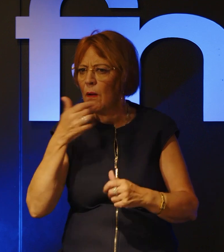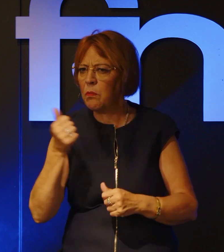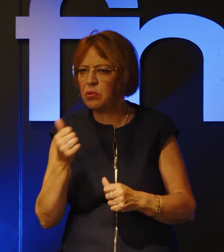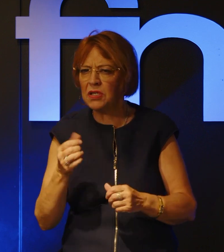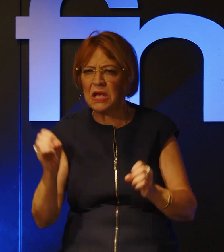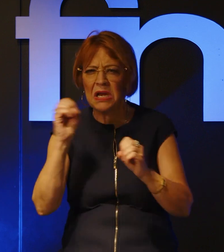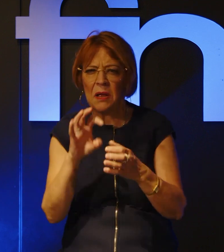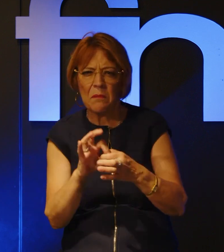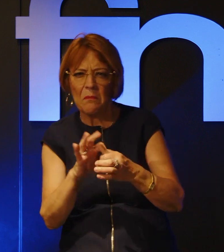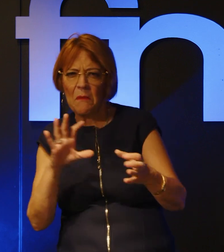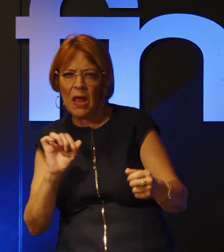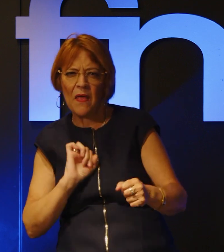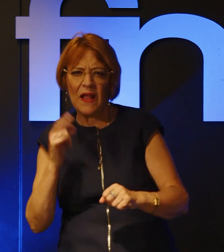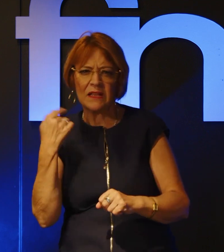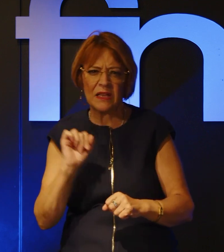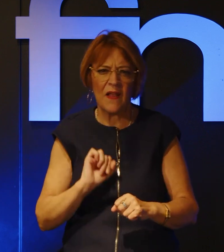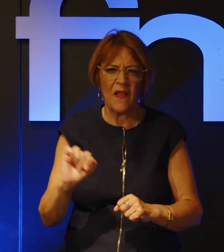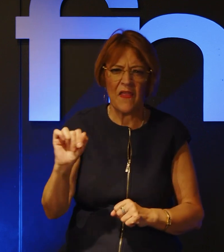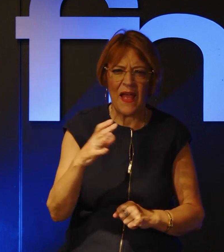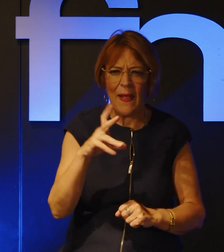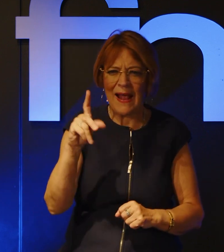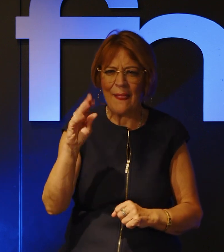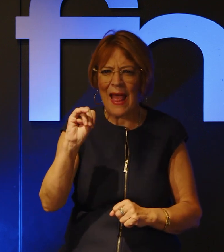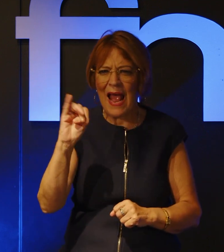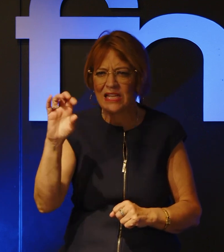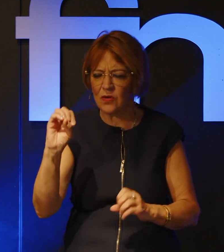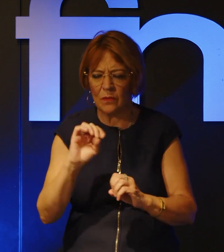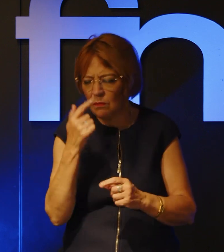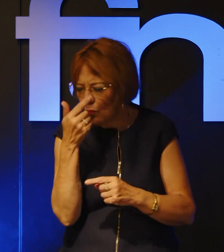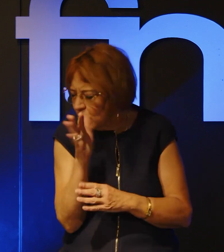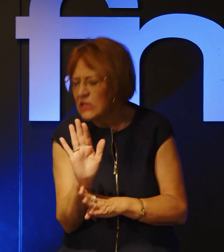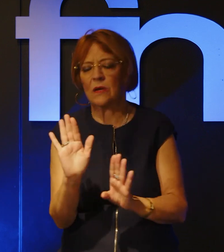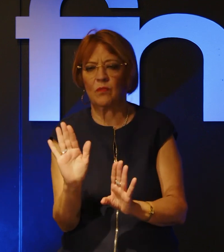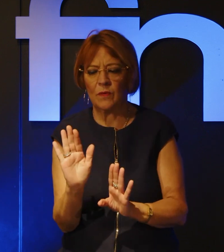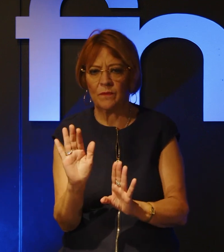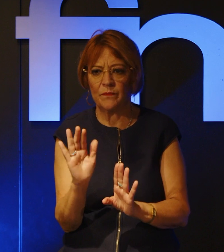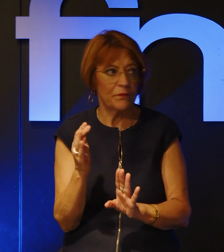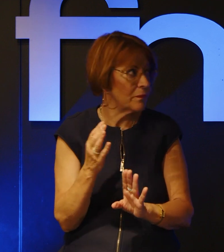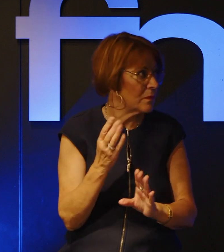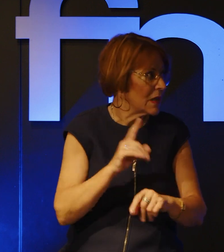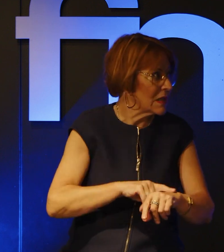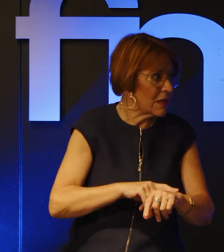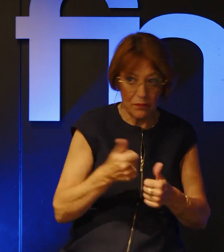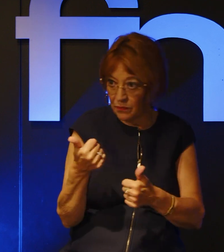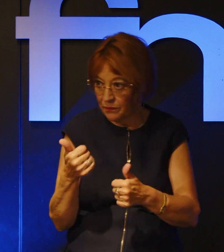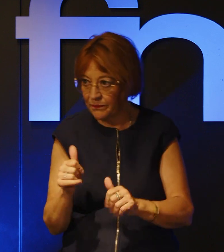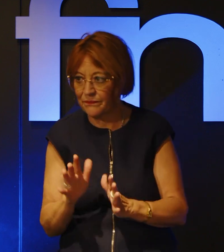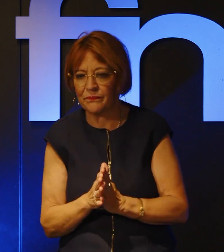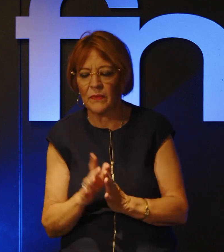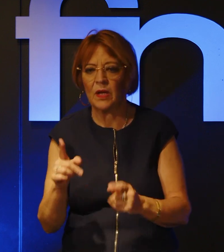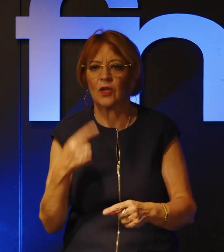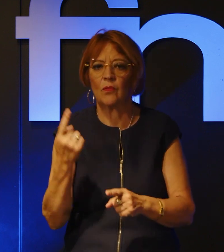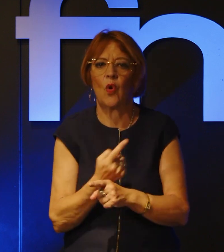não tê rigorosamente nada que ver com os canones clássicos ou classicistas por exemplo estou bem de tempo depois